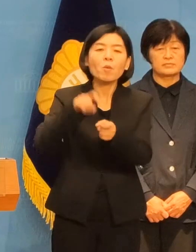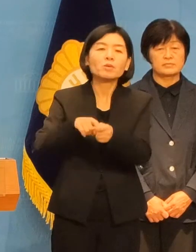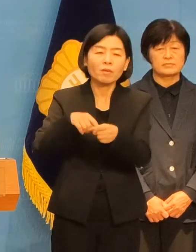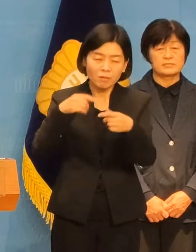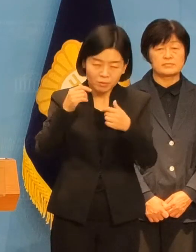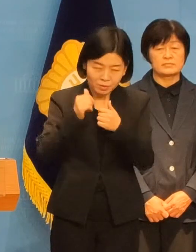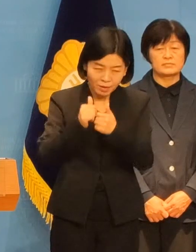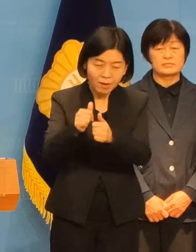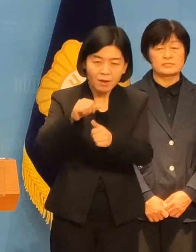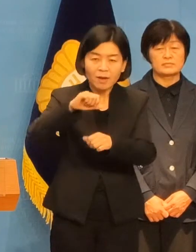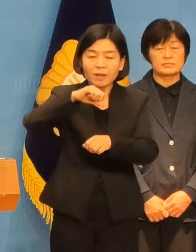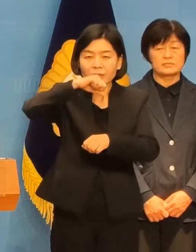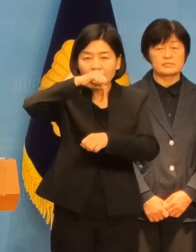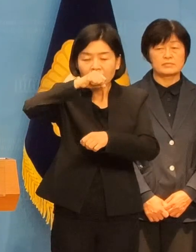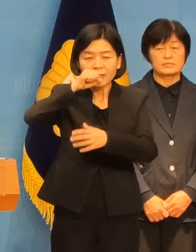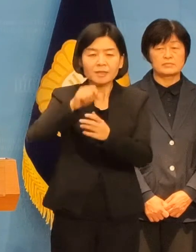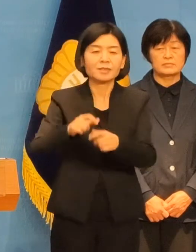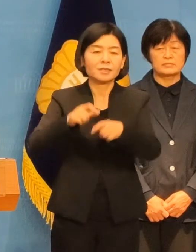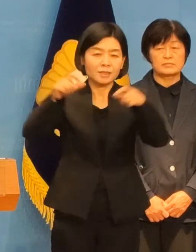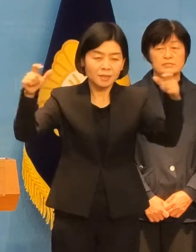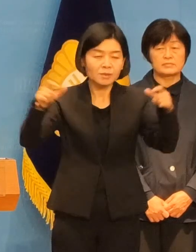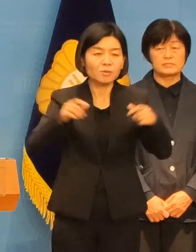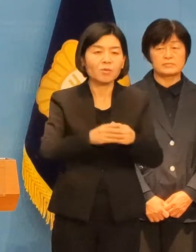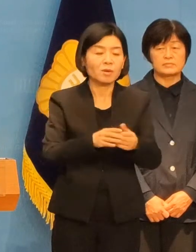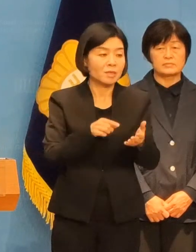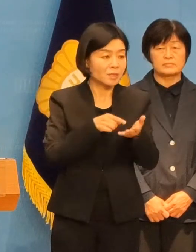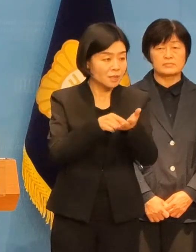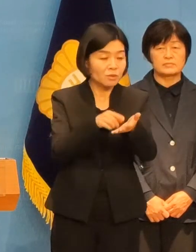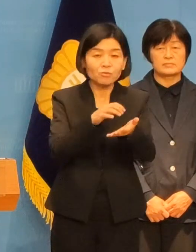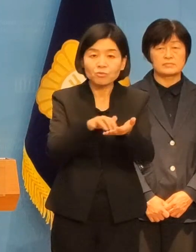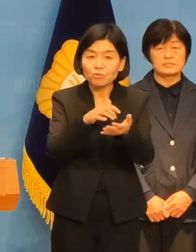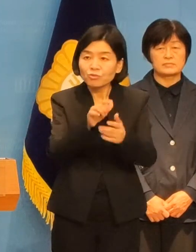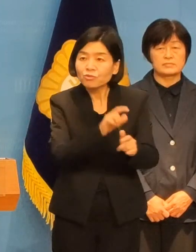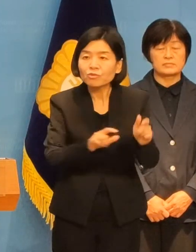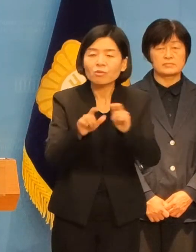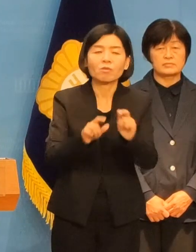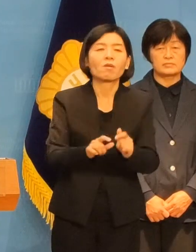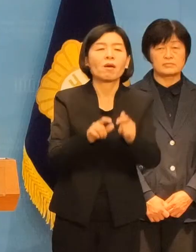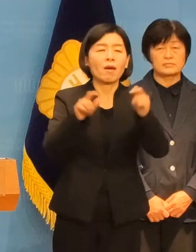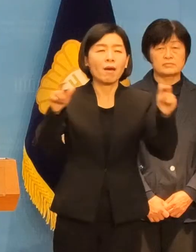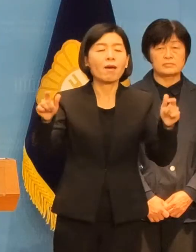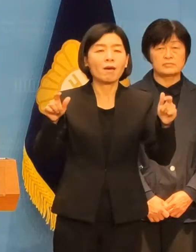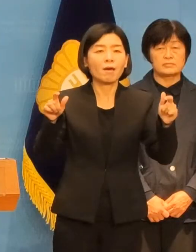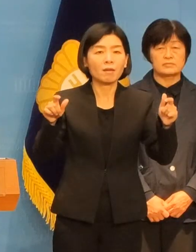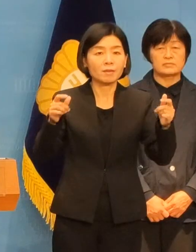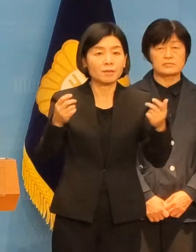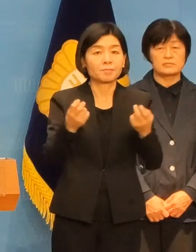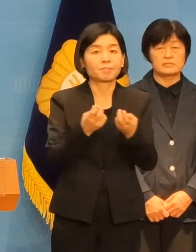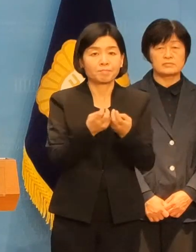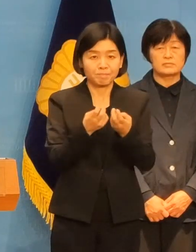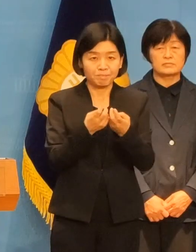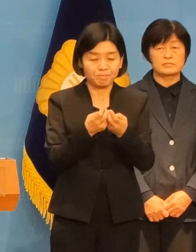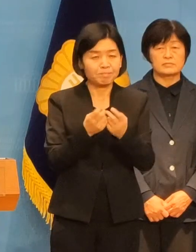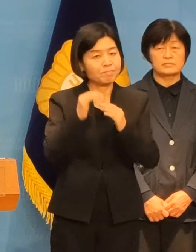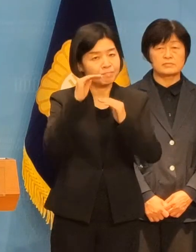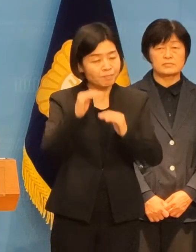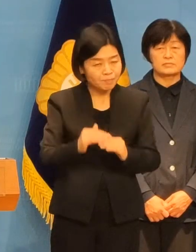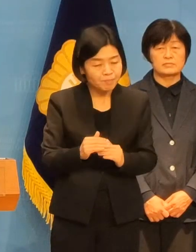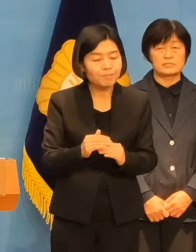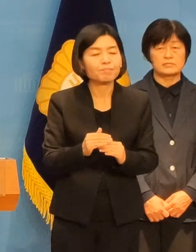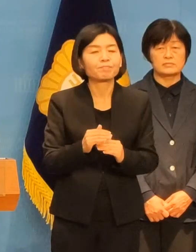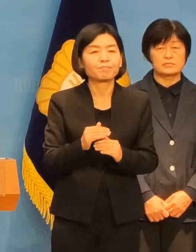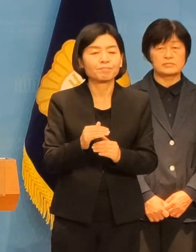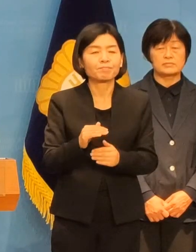증액하고 그리고 신청했던 지역들도 더 많이 반영할 수 있도록 하는 내용을 말씀드리기 위해서 오늘 기자회견을